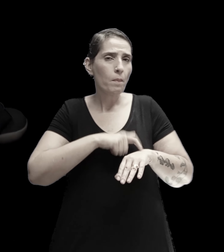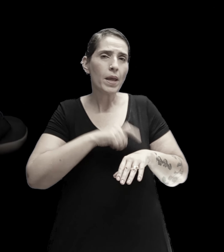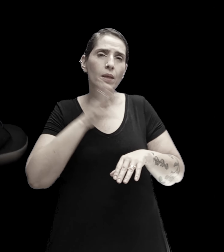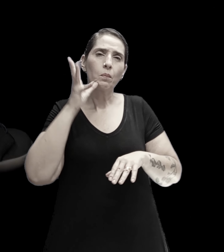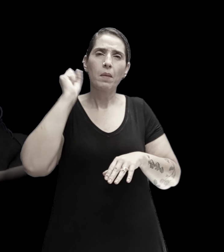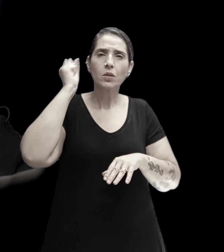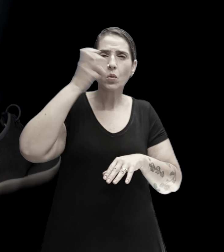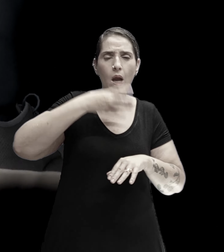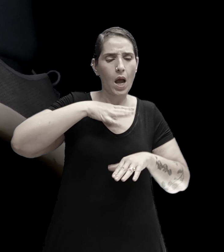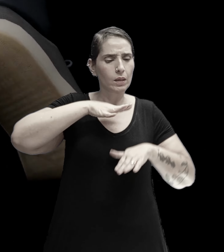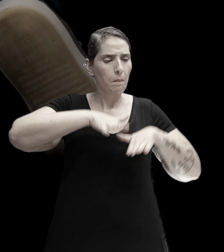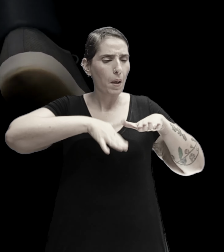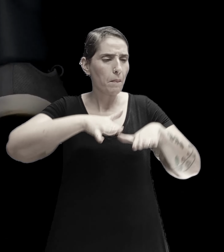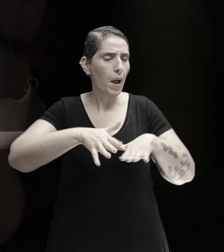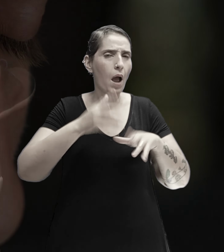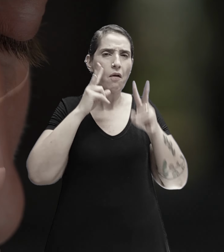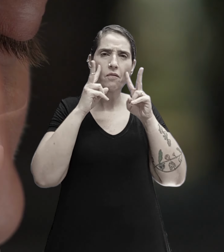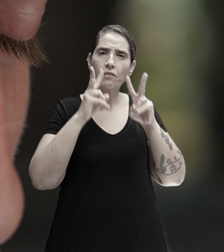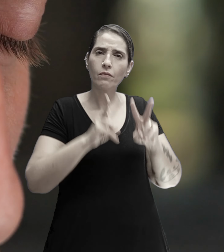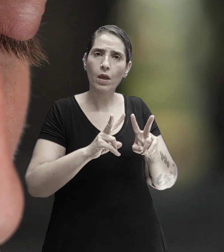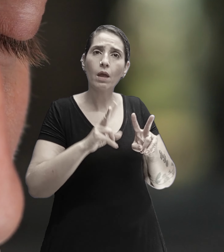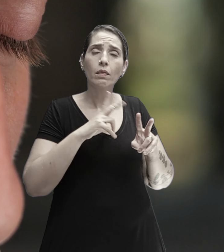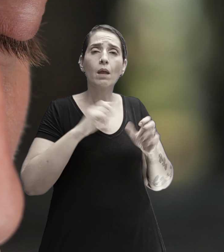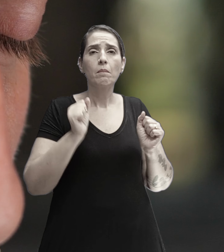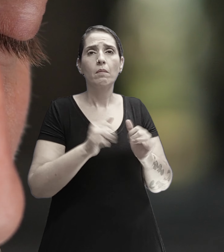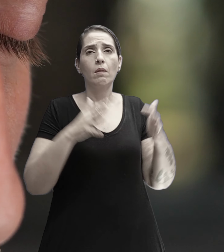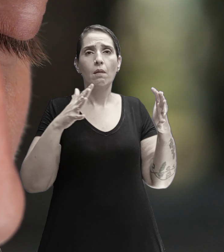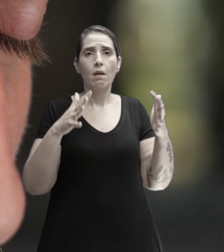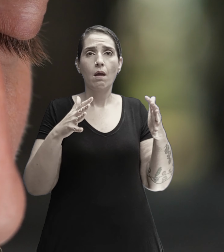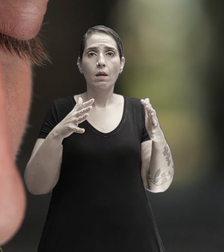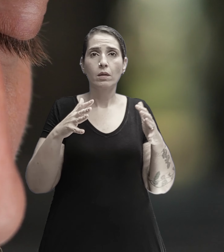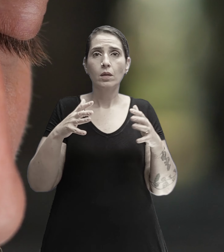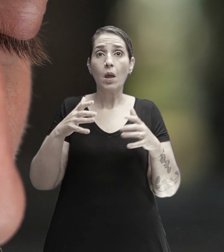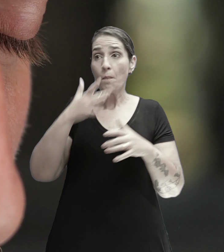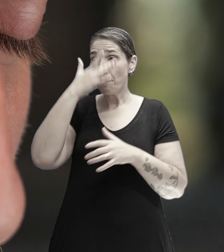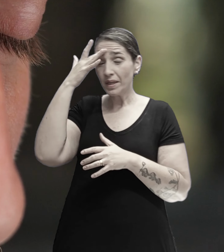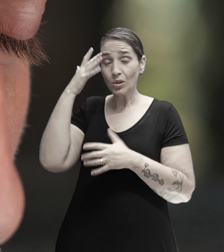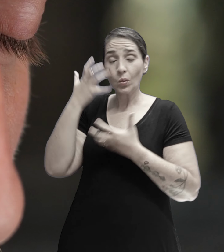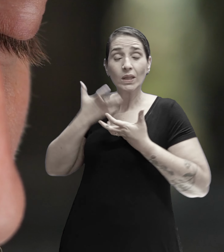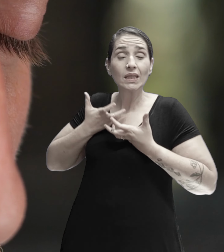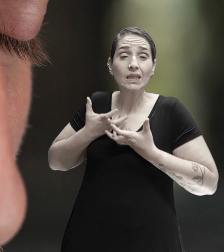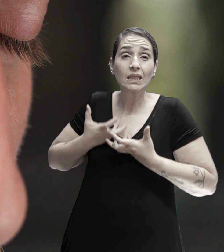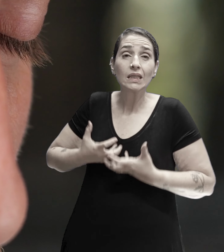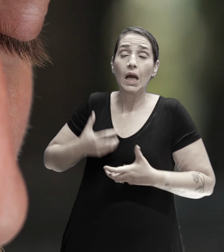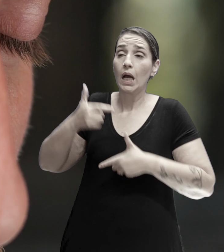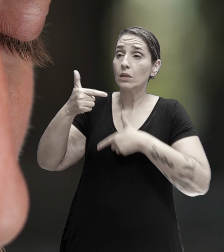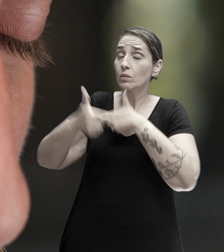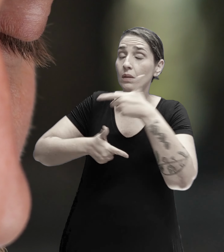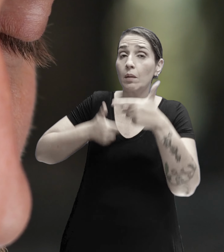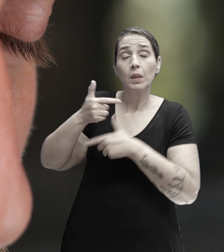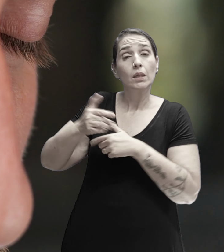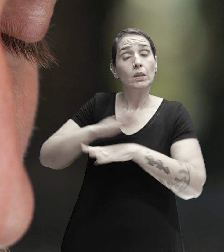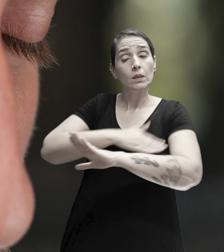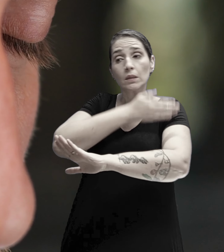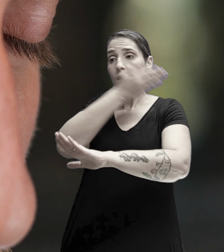passos na madrugada. Há milagres nos olhos cansados de quem trabalhou o dia inteiro.